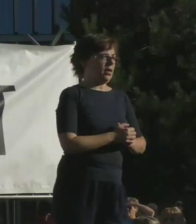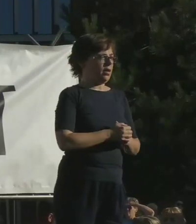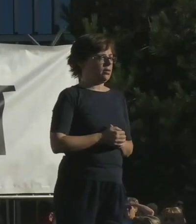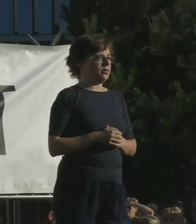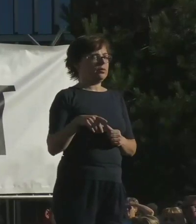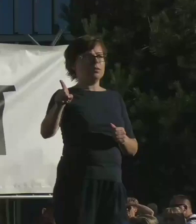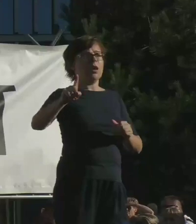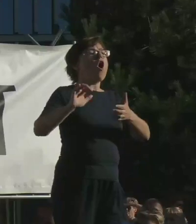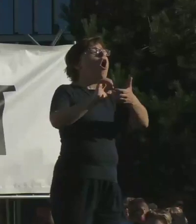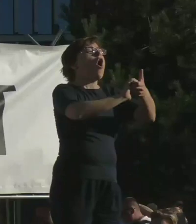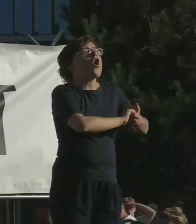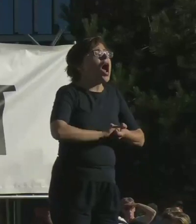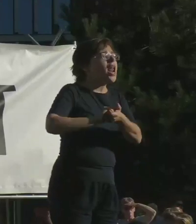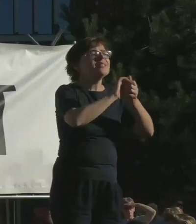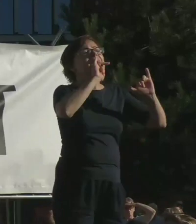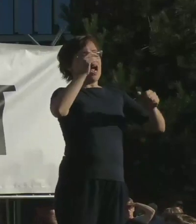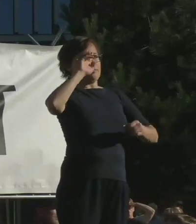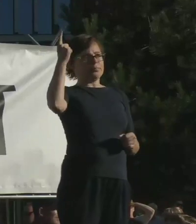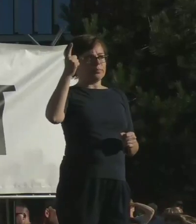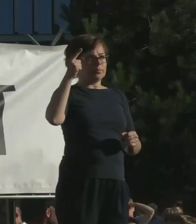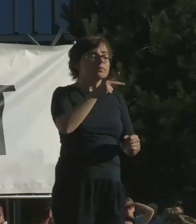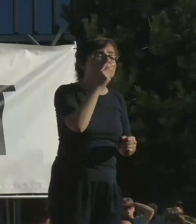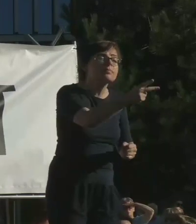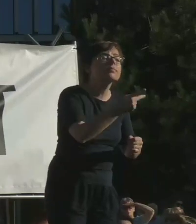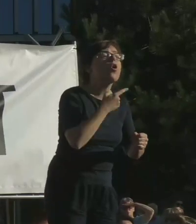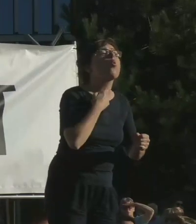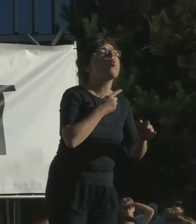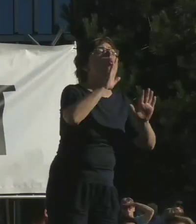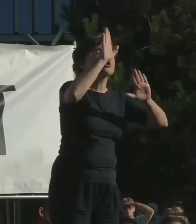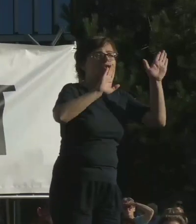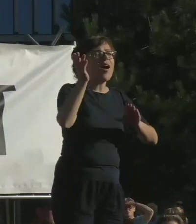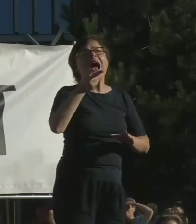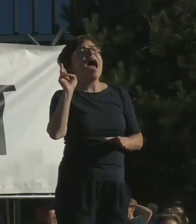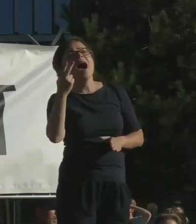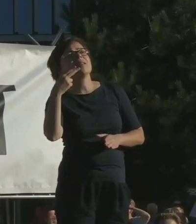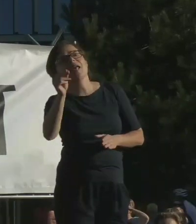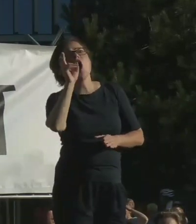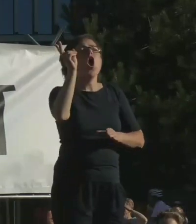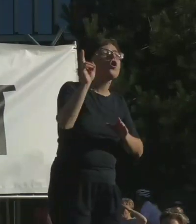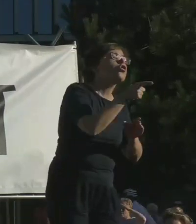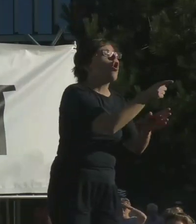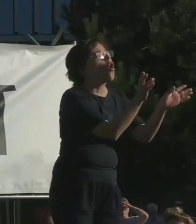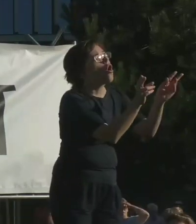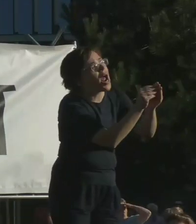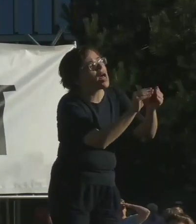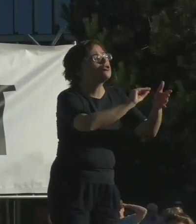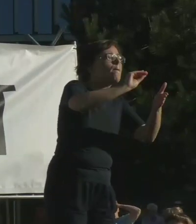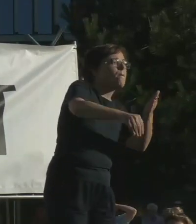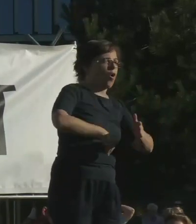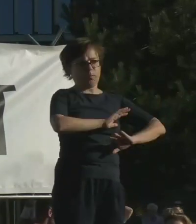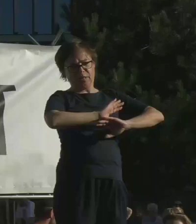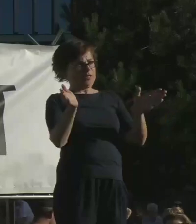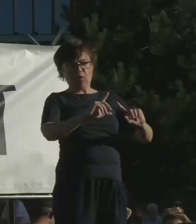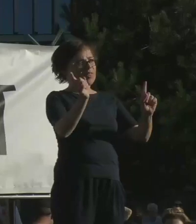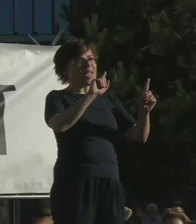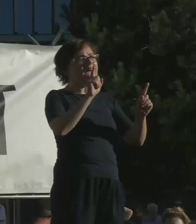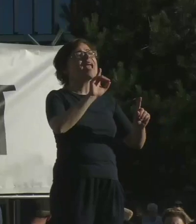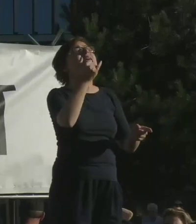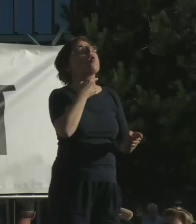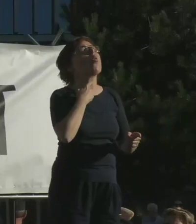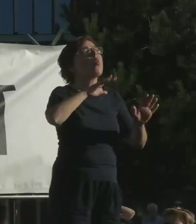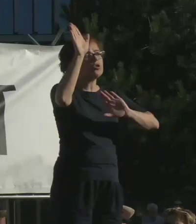Koalicję poznaje się po tym, jak głosuje, a nie kto z kim gdzieś tam po cichu coś podpisał. Wypierdalać!